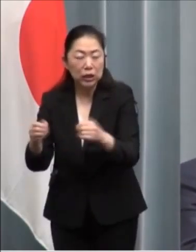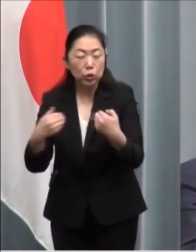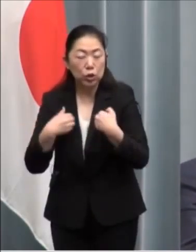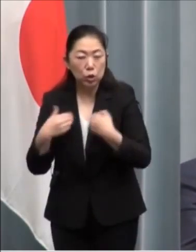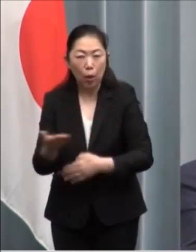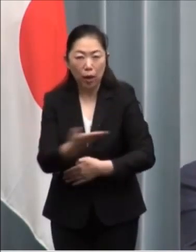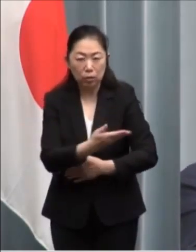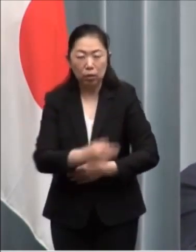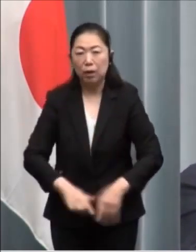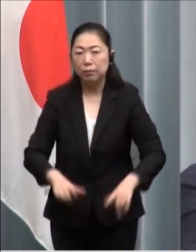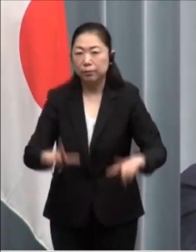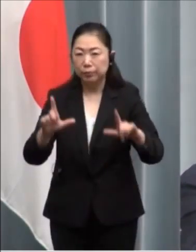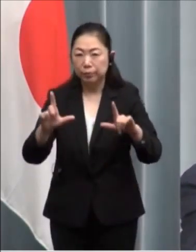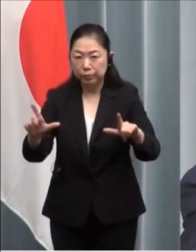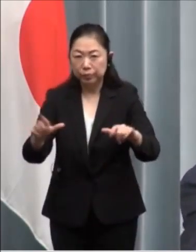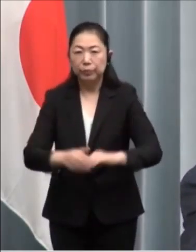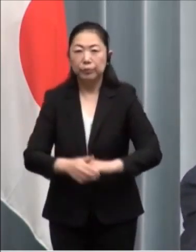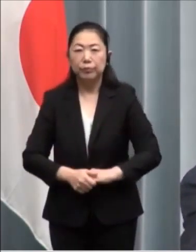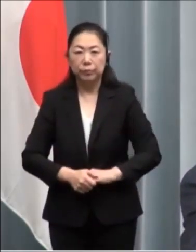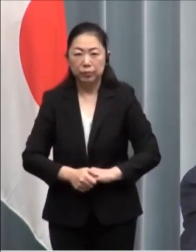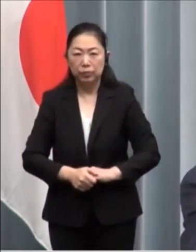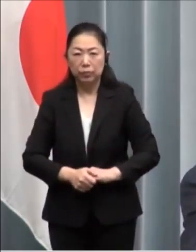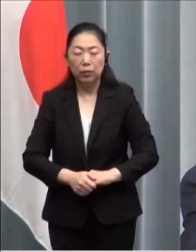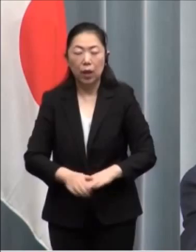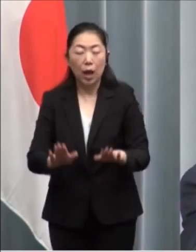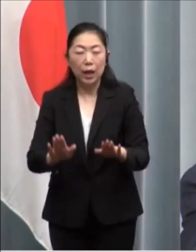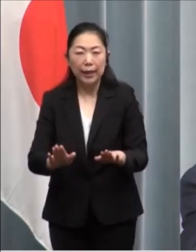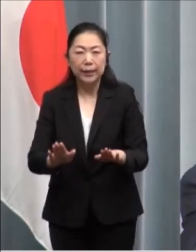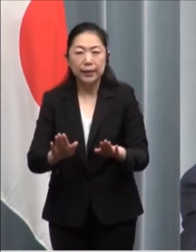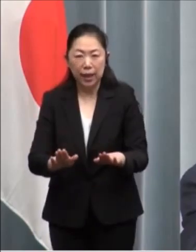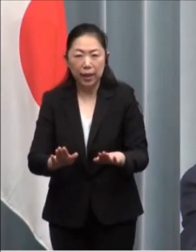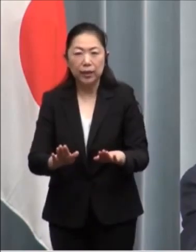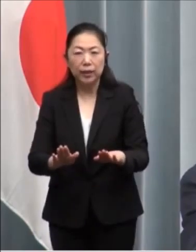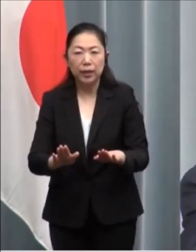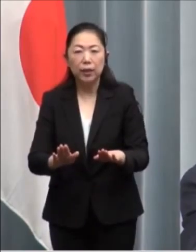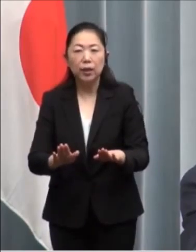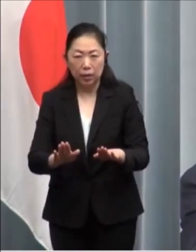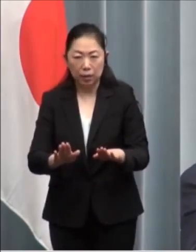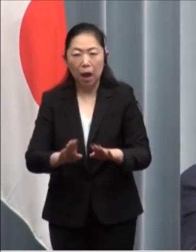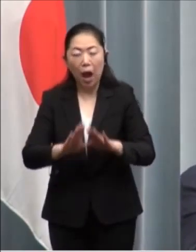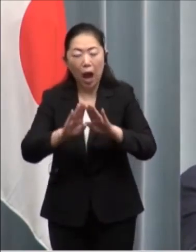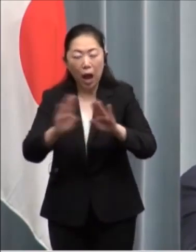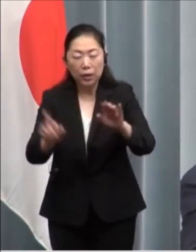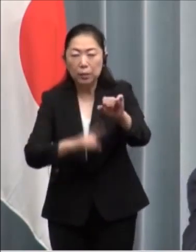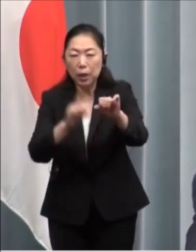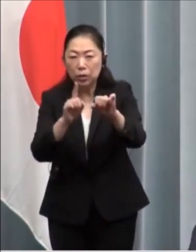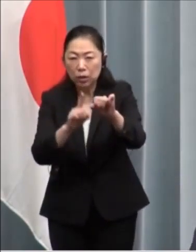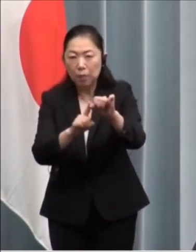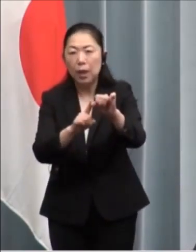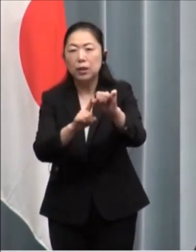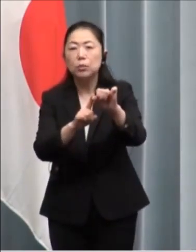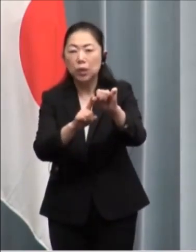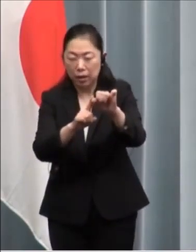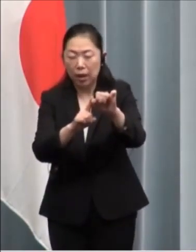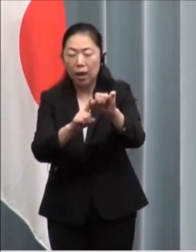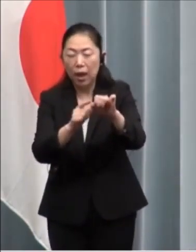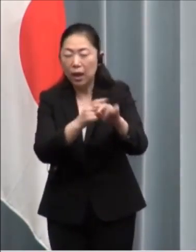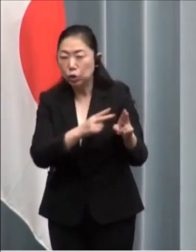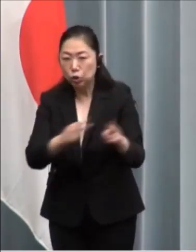のように 、いずれにしろ現在導入という形で進めてますし、混乱を生じない